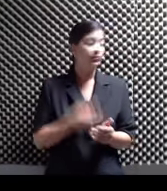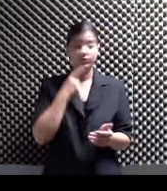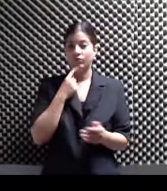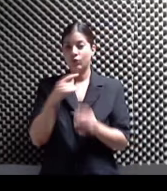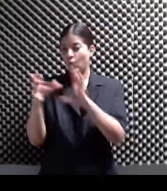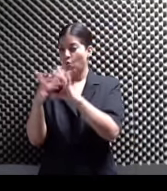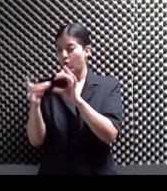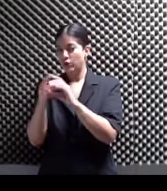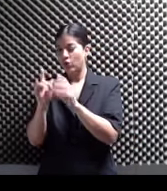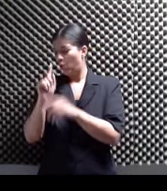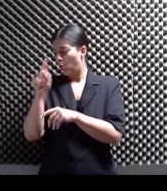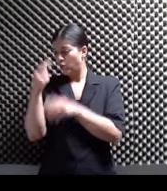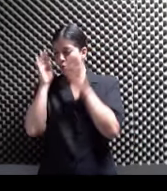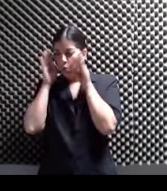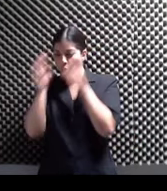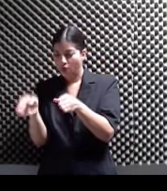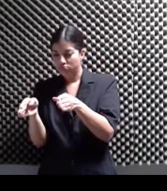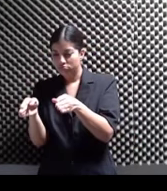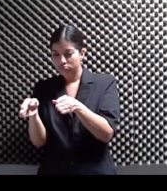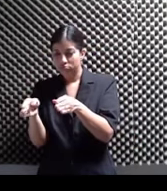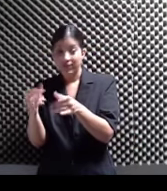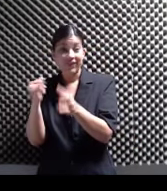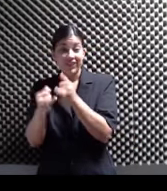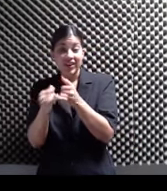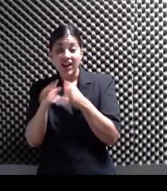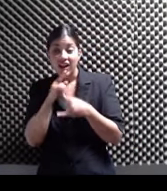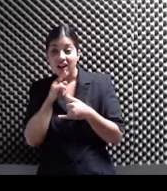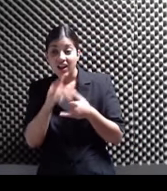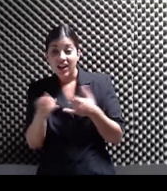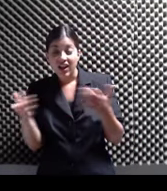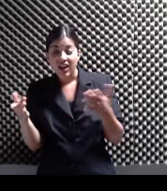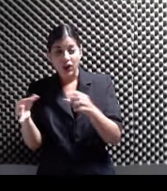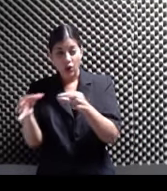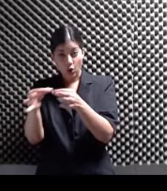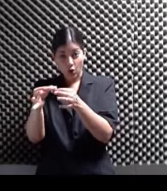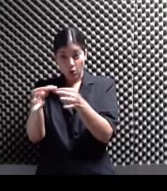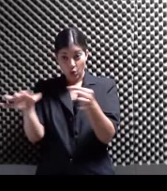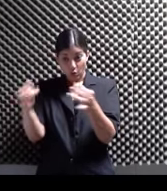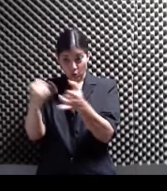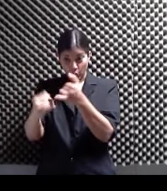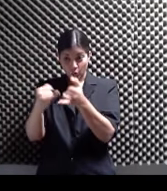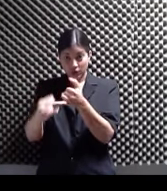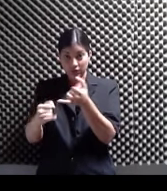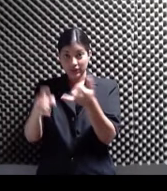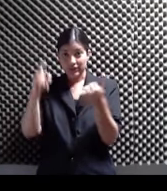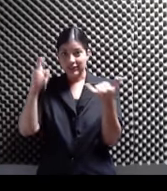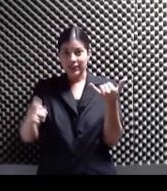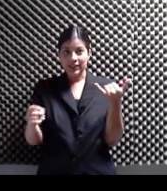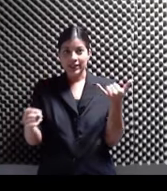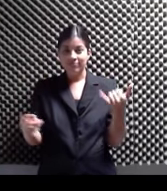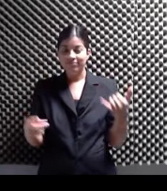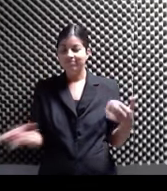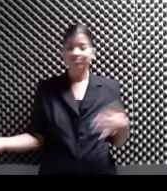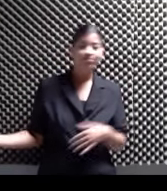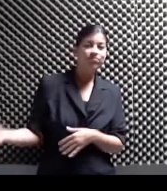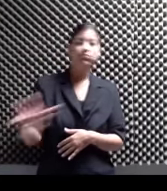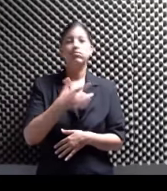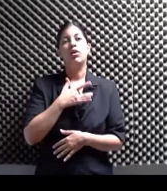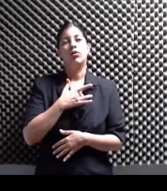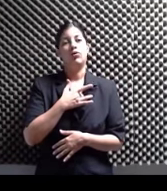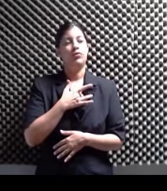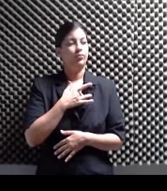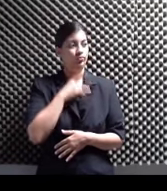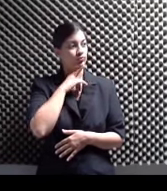cuento solamente es una imagen. De one shot. Y al final, esa, esa última oración tiene que dejarte noqueado como una pelea de